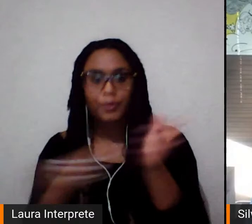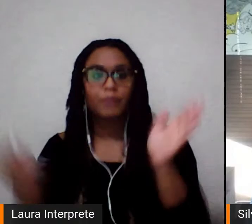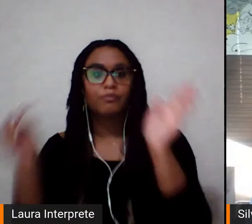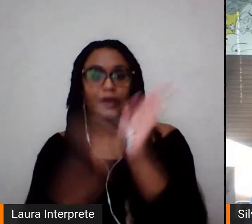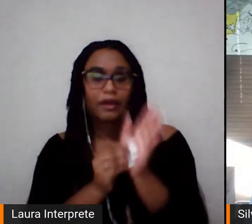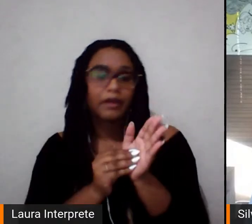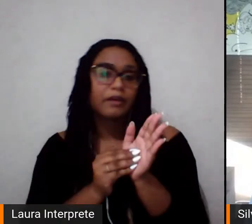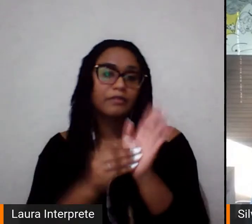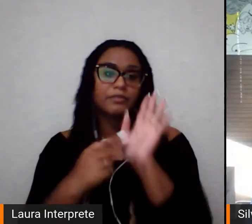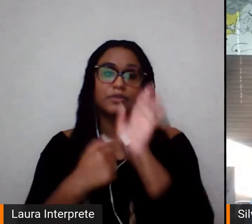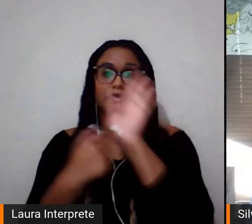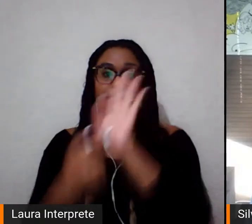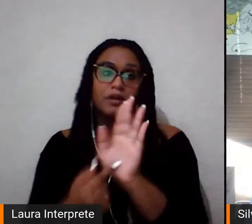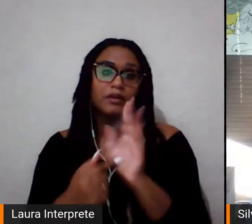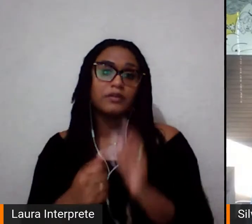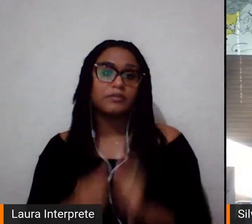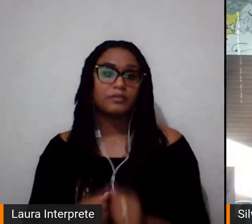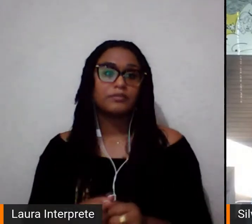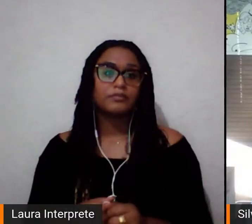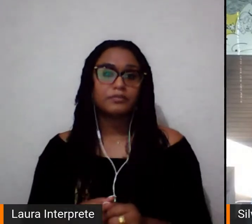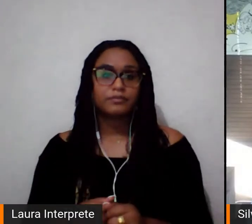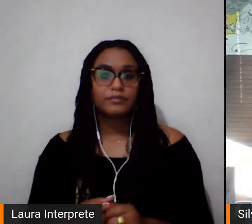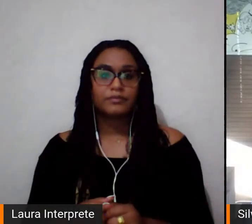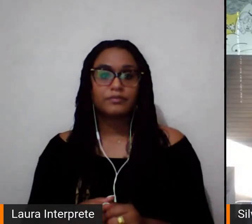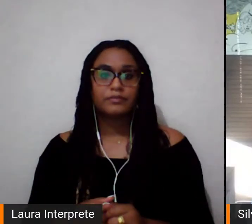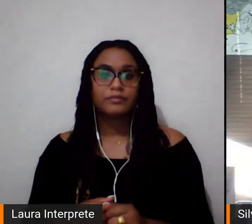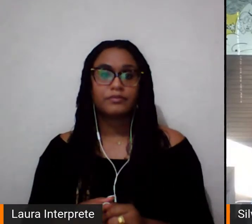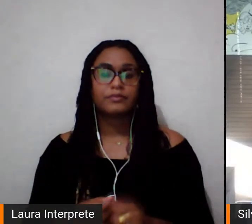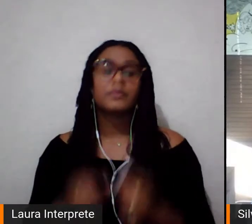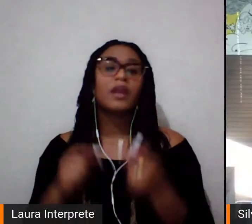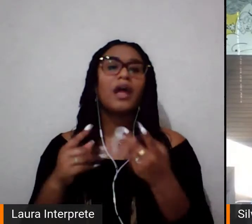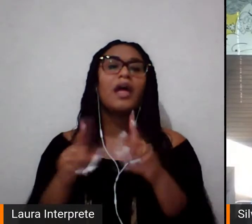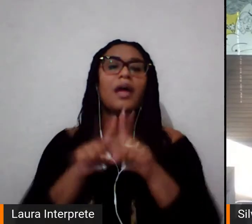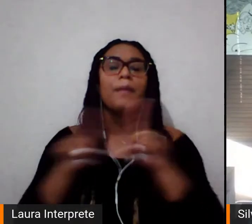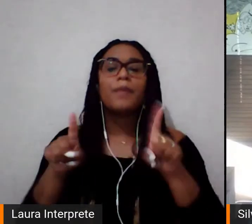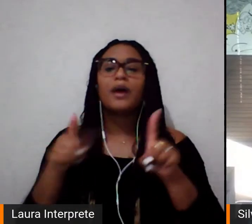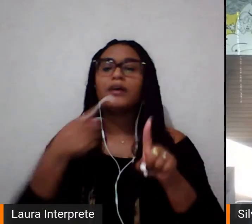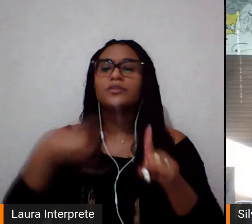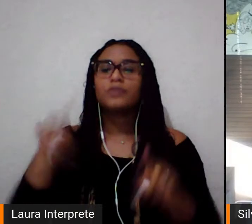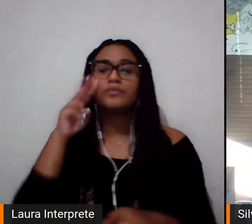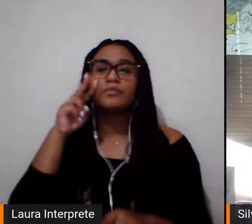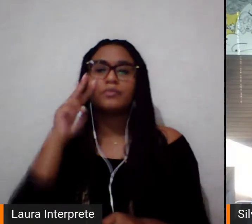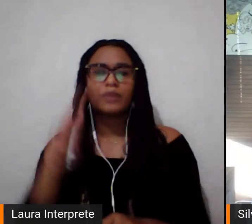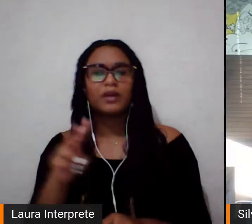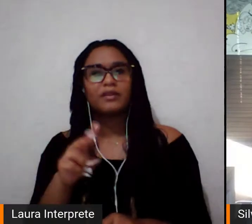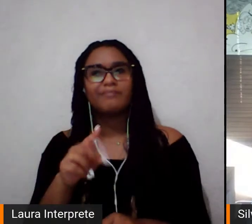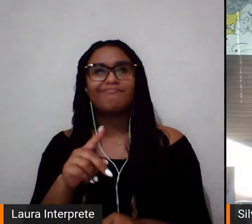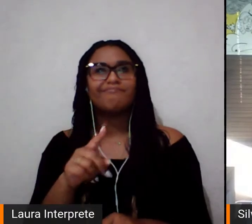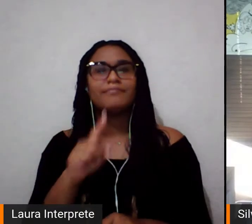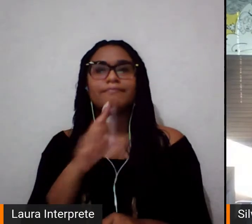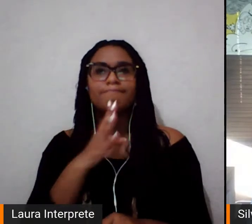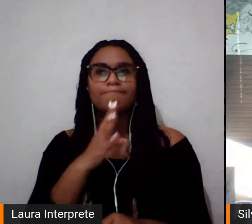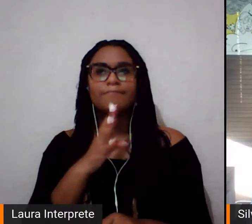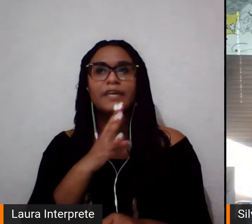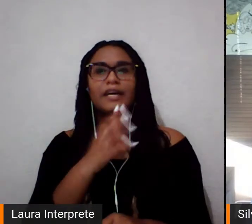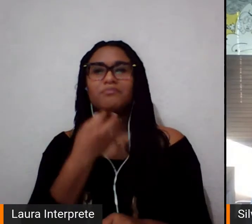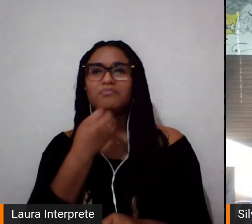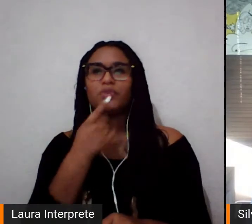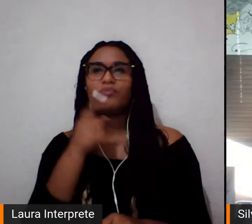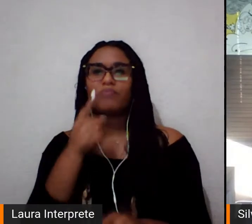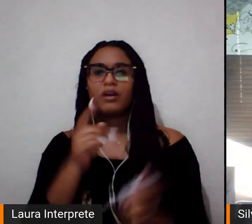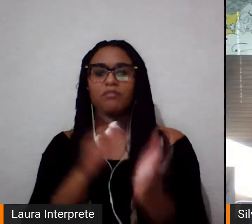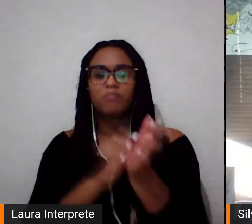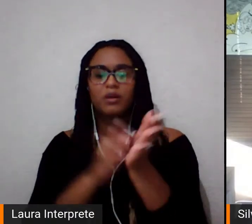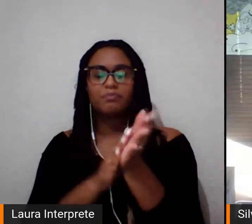visibilizadas. Como a gente vai reconhecer a importância das mulheres se a gente não conhece quem são essas mulheres, o que elas